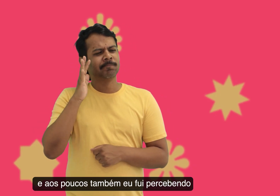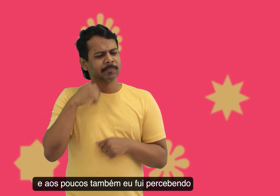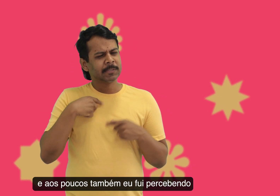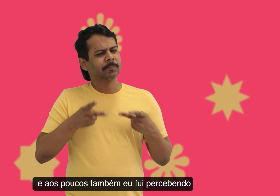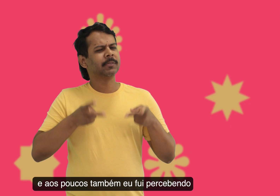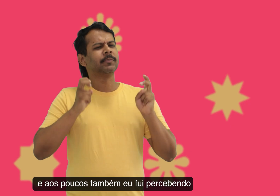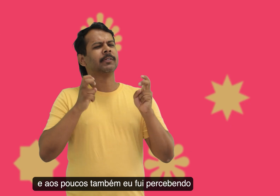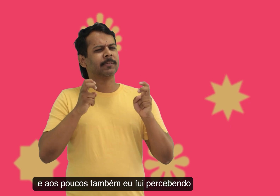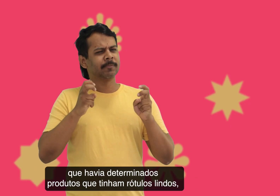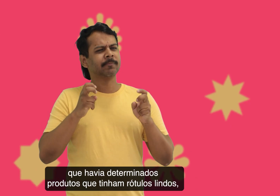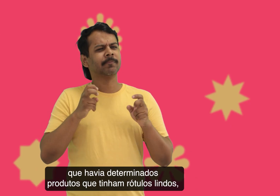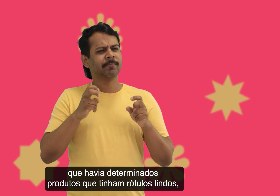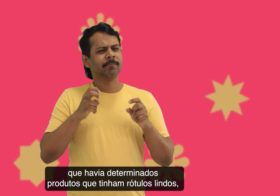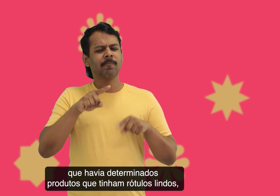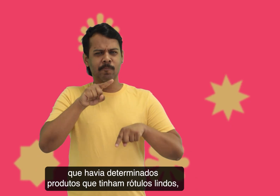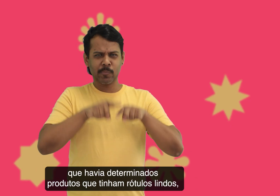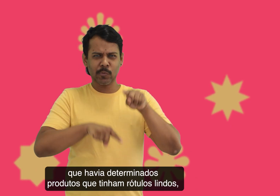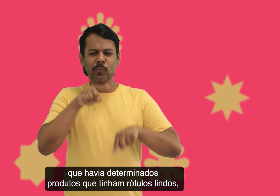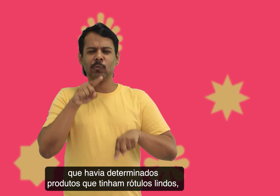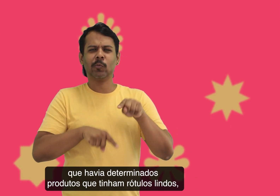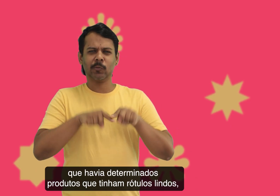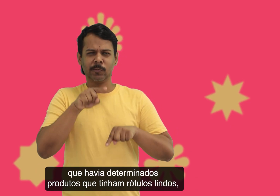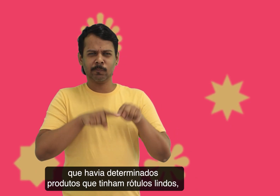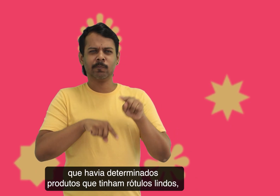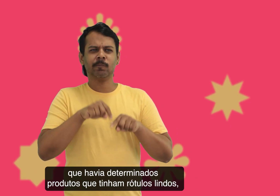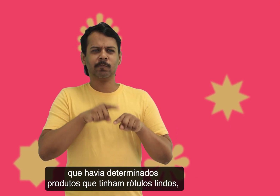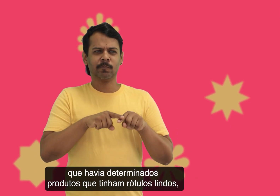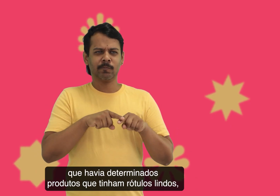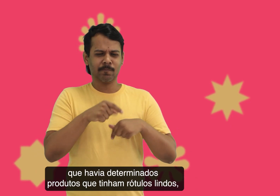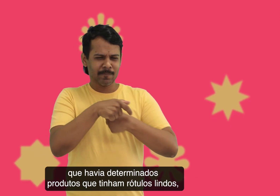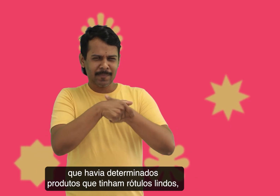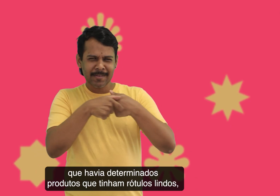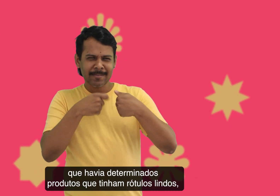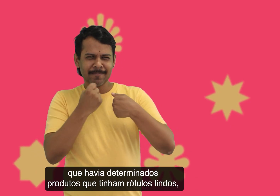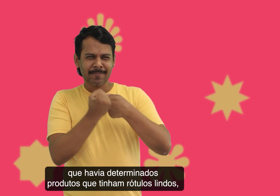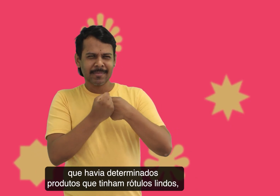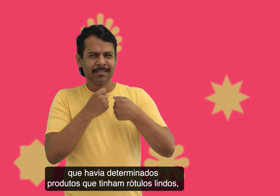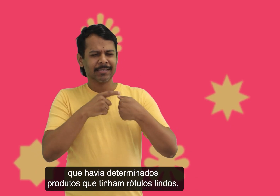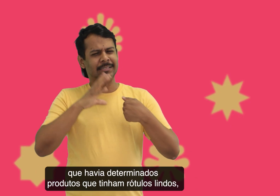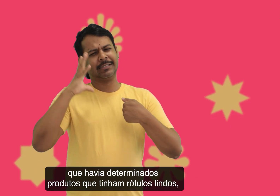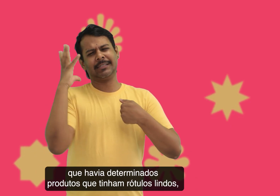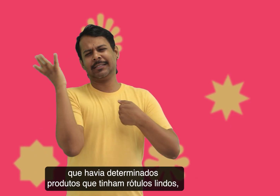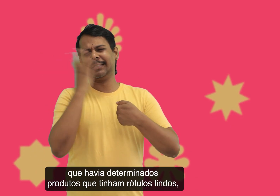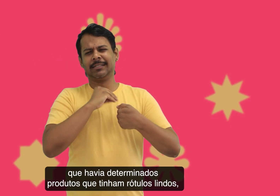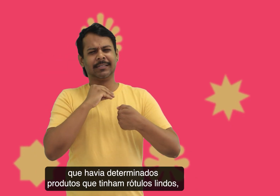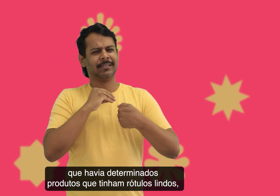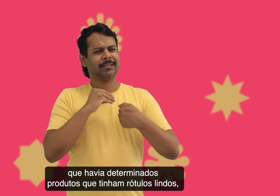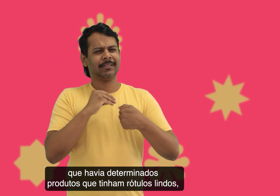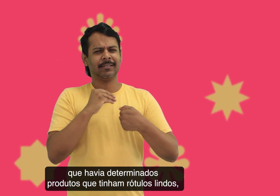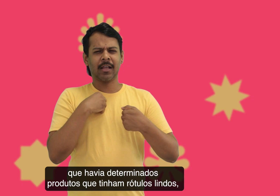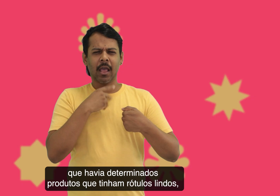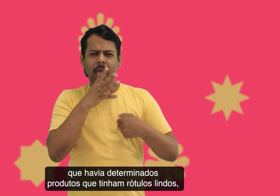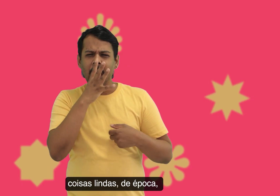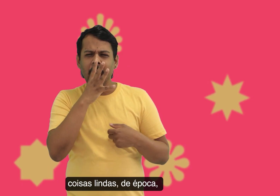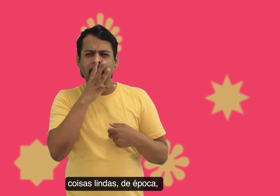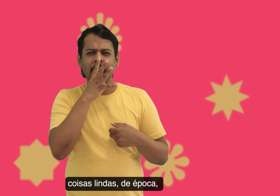fui percebendo que havia, né, determinados produtos que tinham rótulos lindos, né, assim,